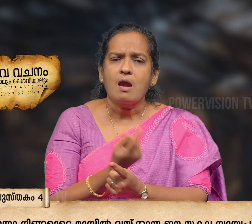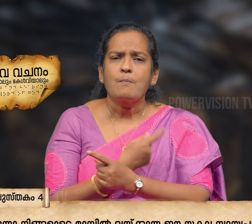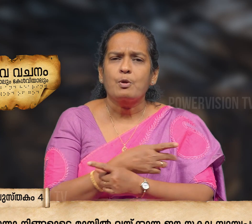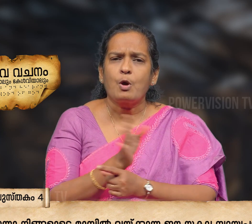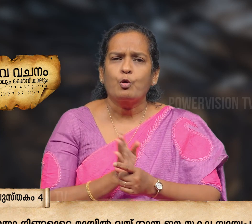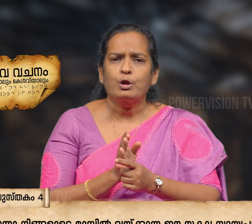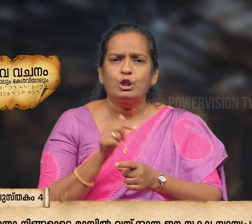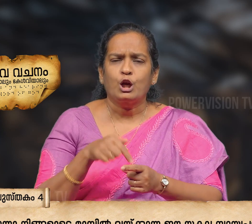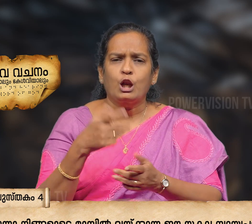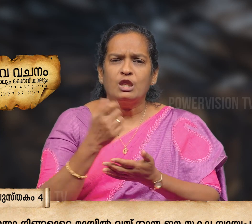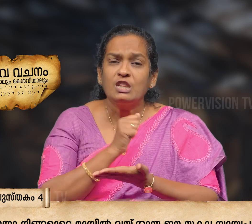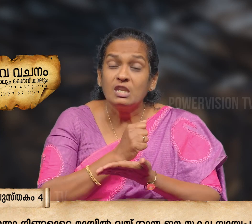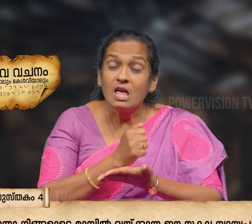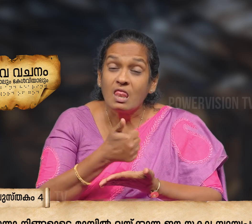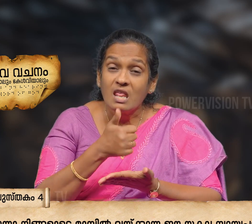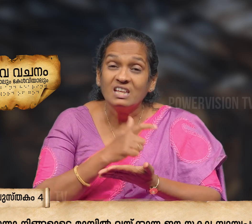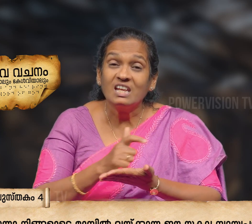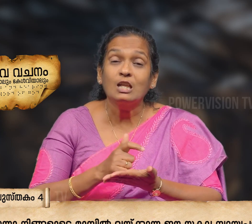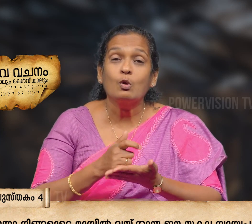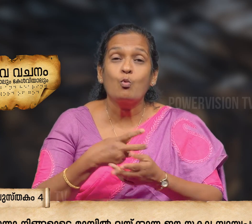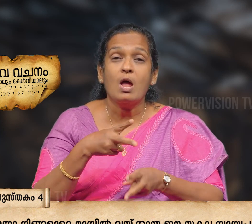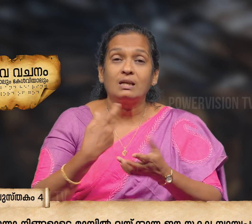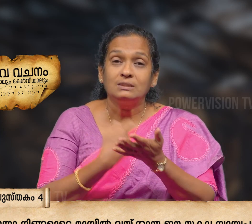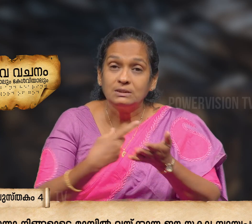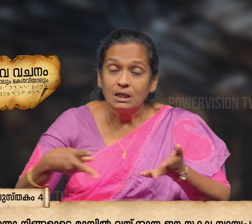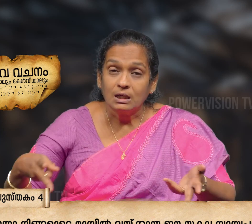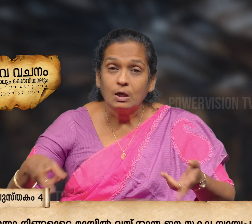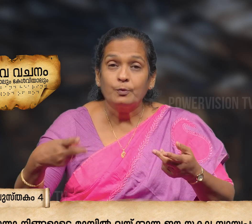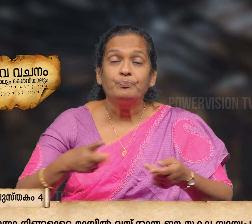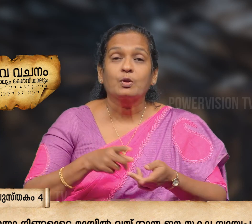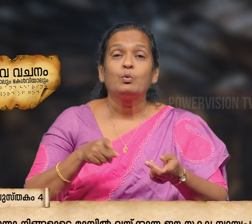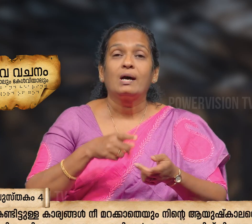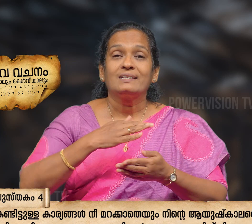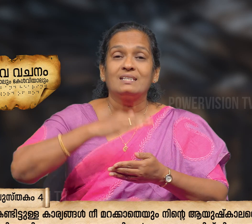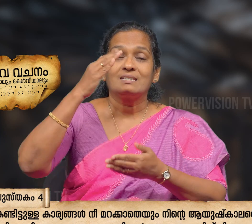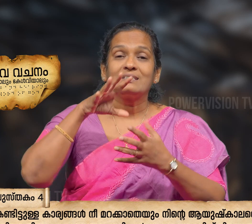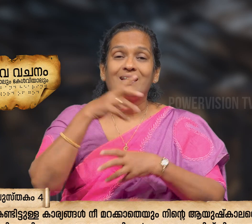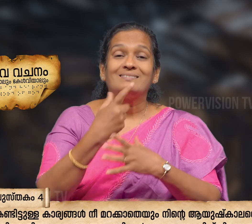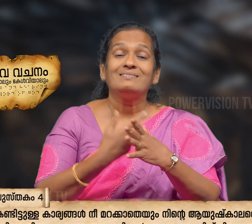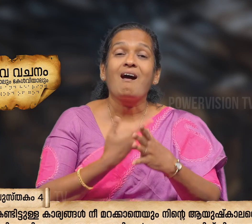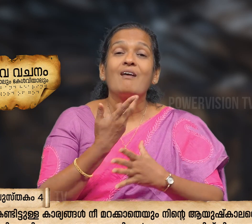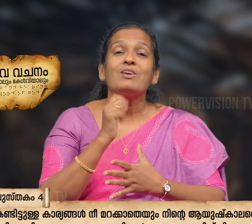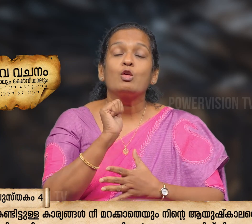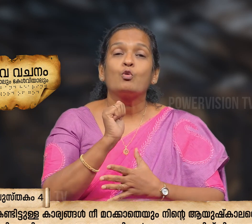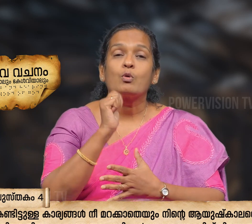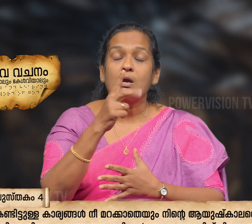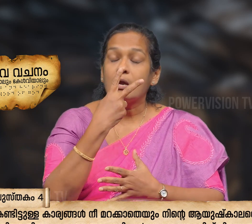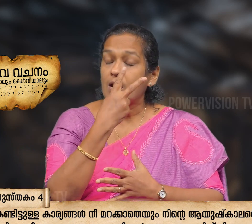നീതിയുള്ള ചട്ടങ്ങളും വിധികളുമുള്ള ശ്രേഷ്ഠജാതി ഏതുള്ളൂ? കണ്ണാലെ കണ്ടിട്ടുള്ള കാര്യങ്ങൾ നീ